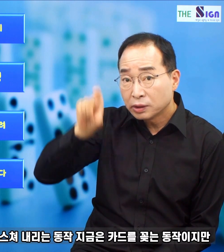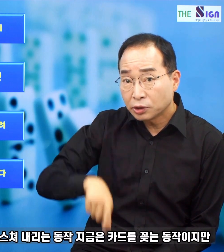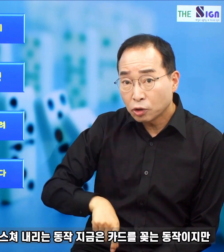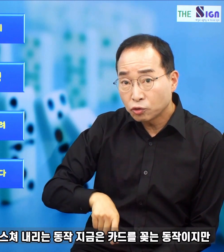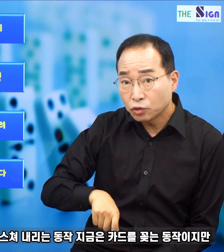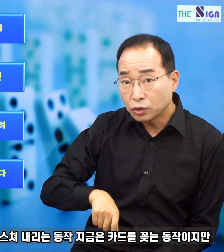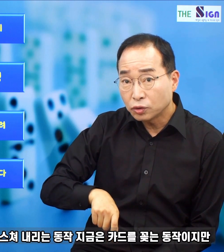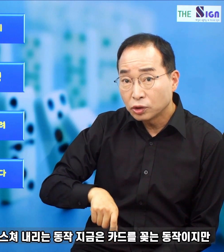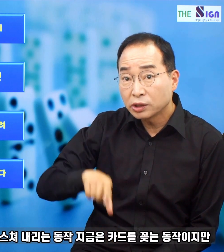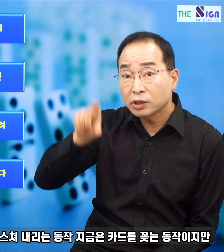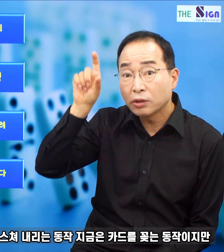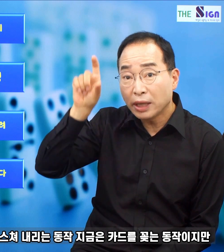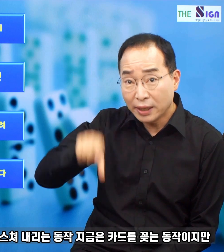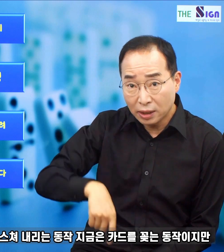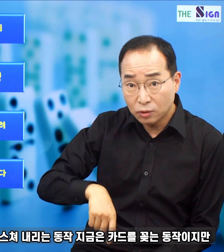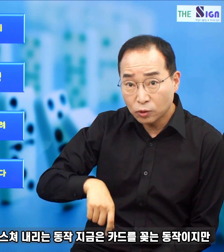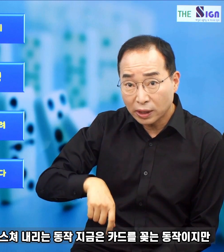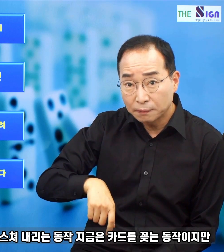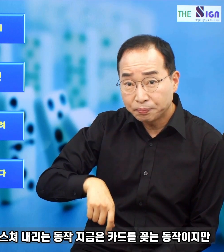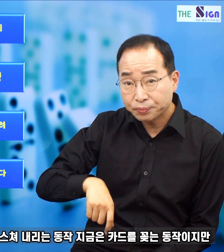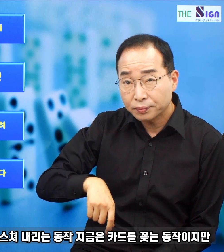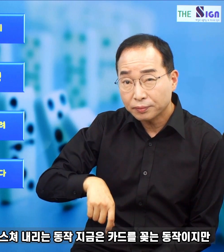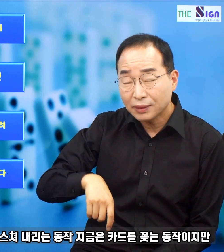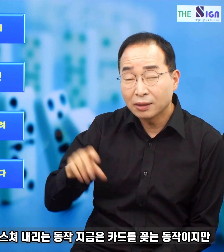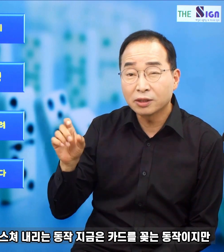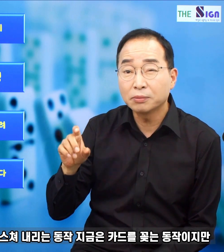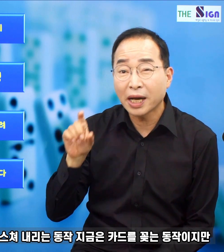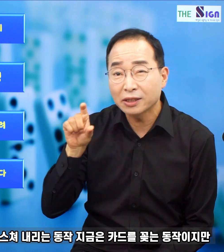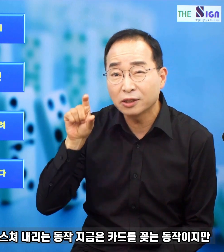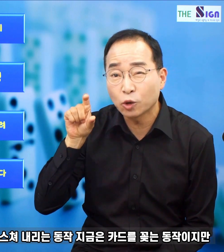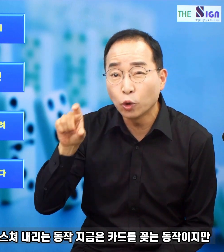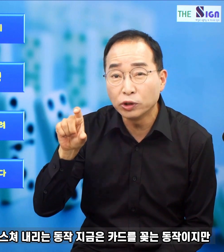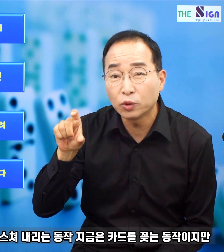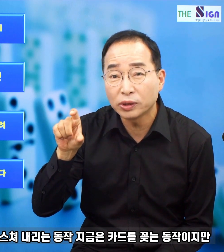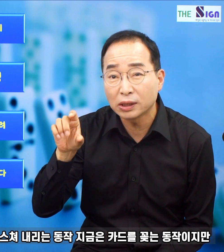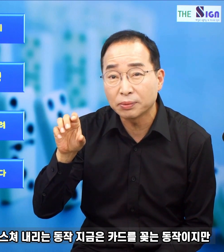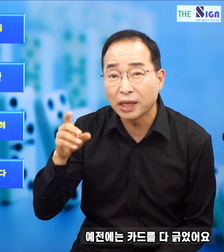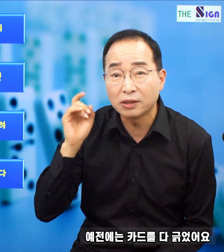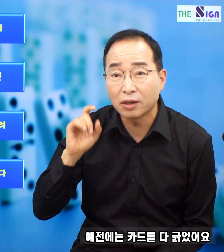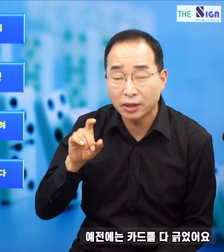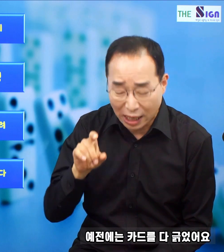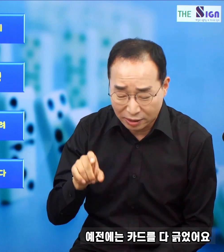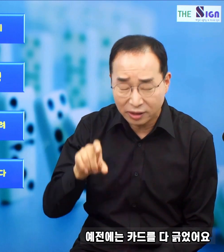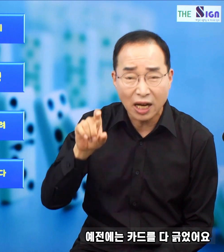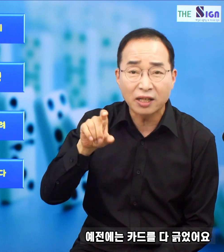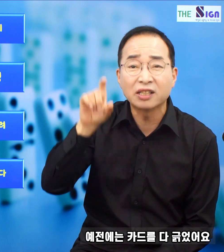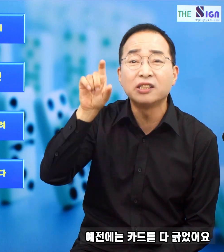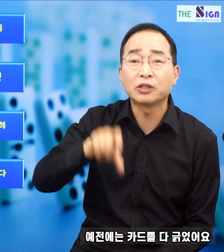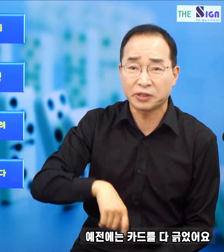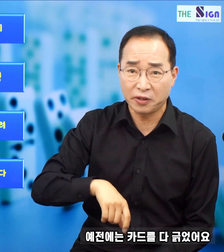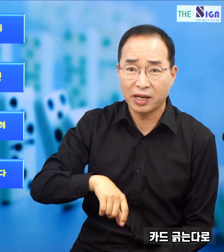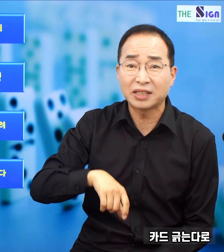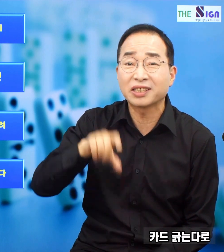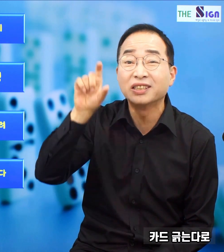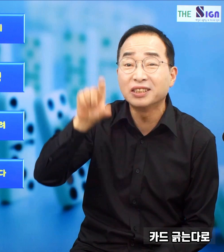스쳐 내리는 동작. 지금 카드를 이제 꽂는 동작이지만 예전에는 카드를 다 긁었어요. 카드 긁는다고